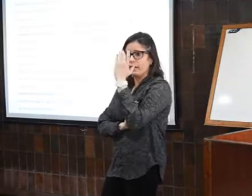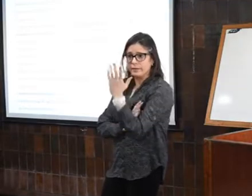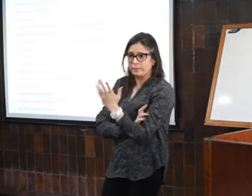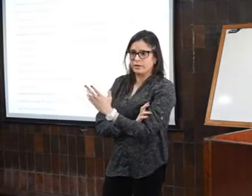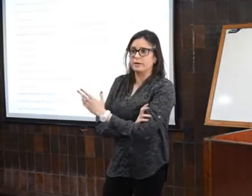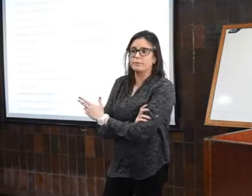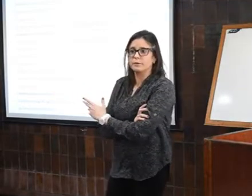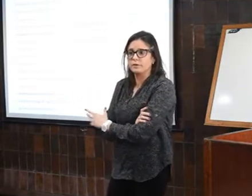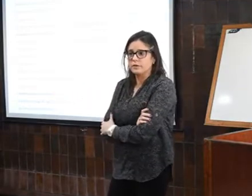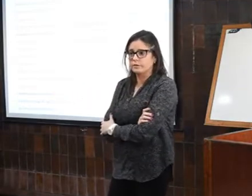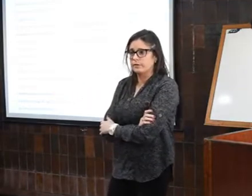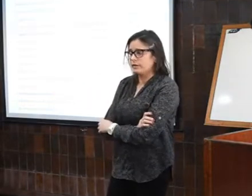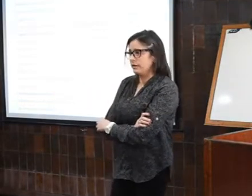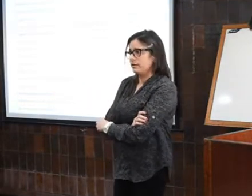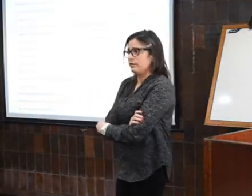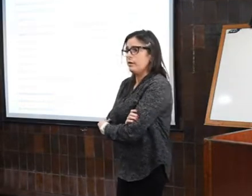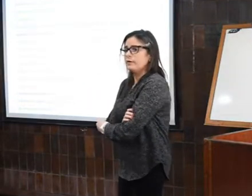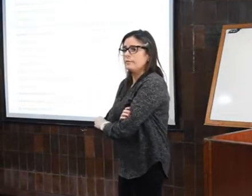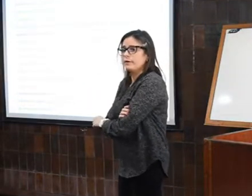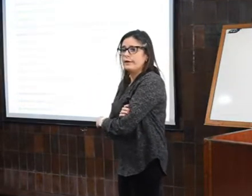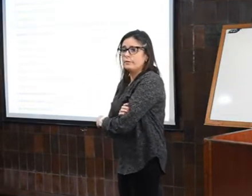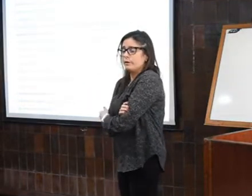por ejemplo